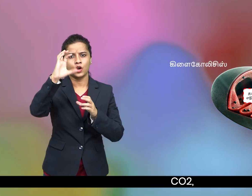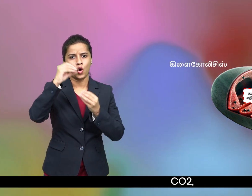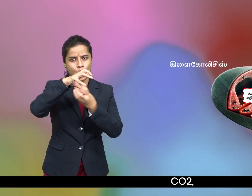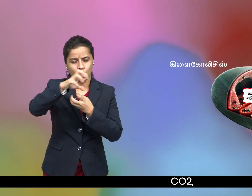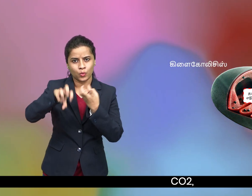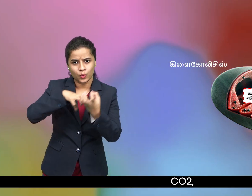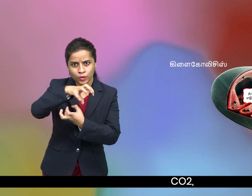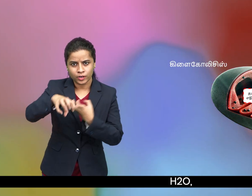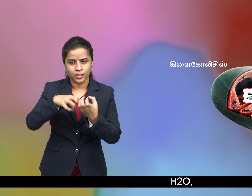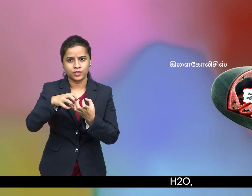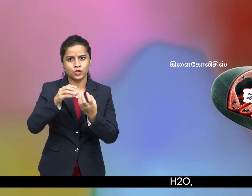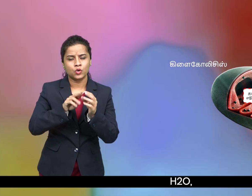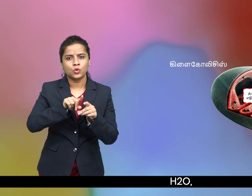CO2, H2O,